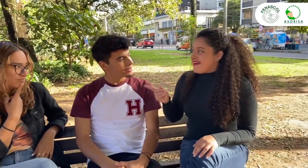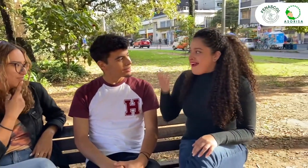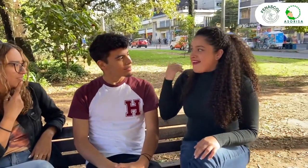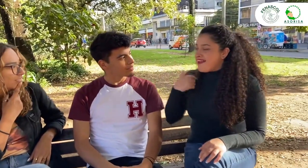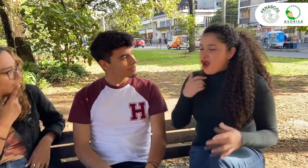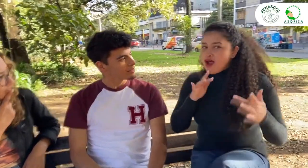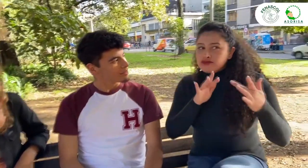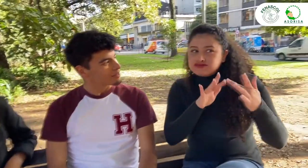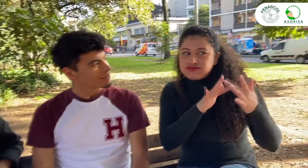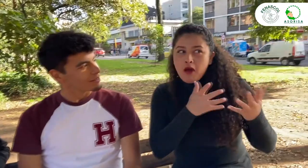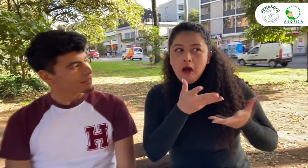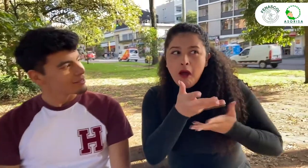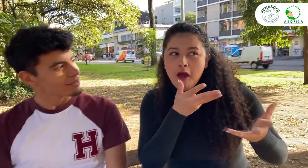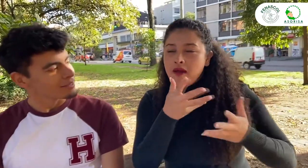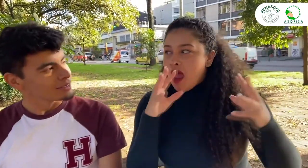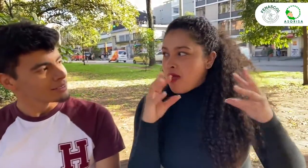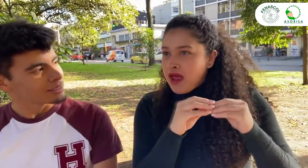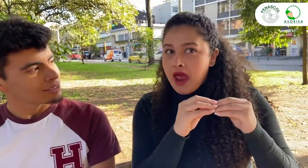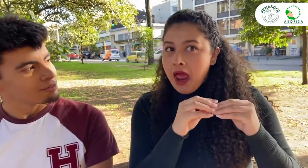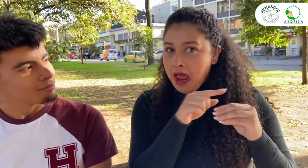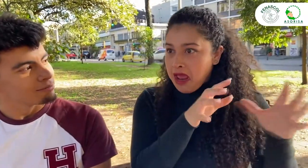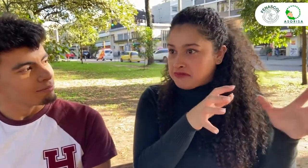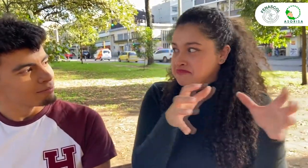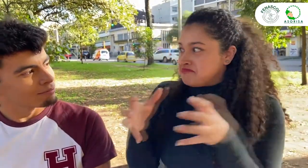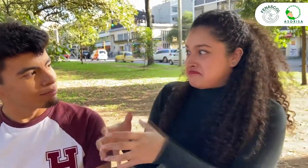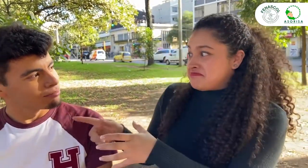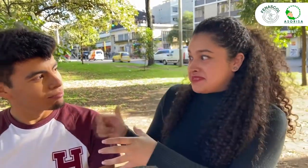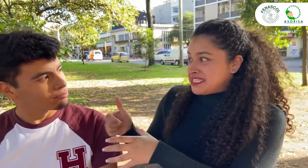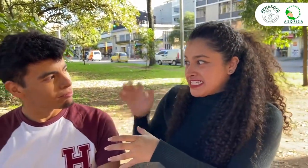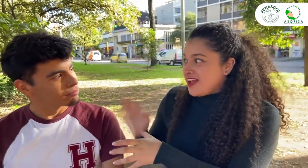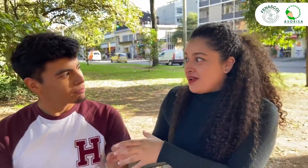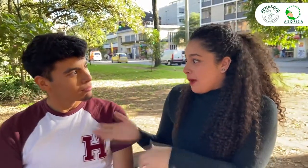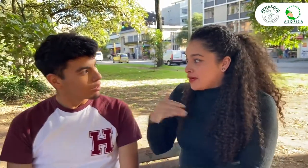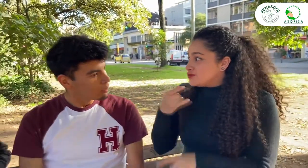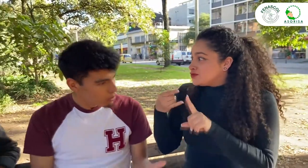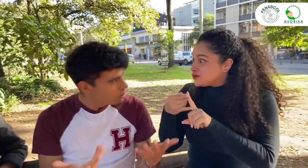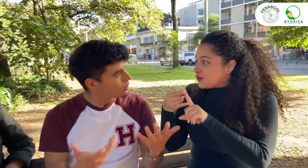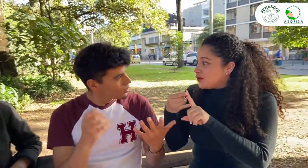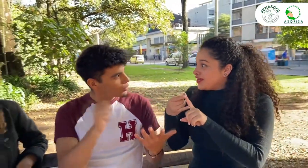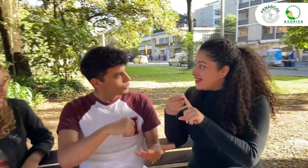se me ocurre algo yo tengo en otras partes algunos contactos y nos podemos comunicar con ellos